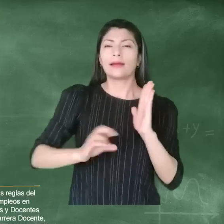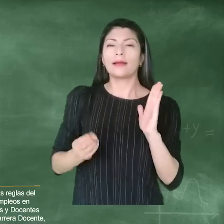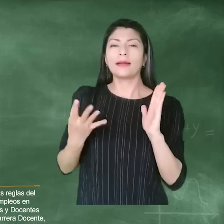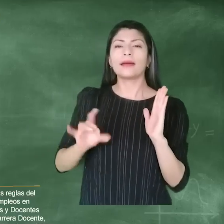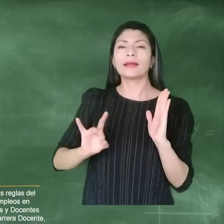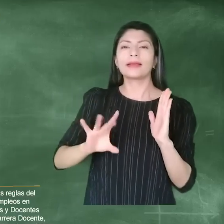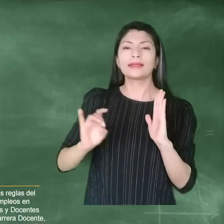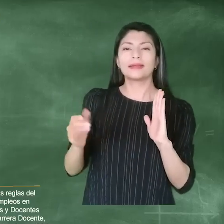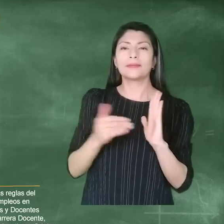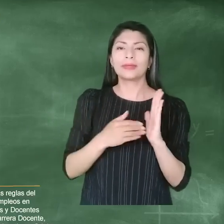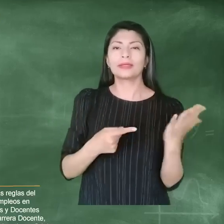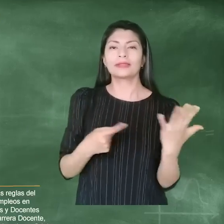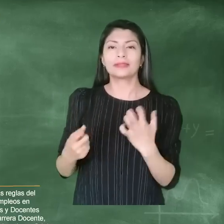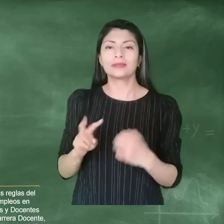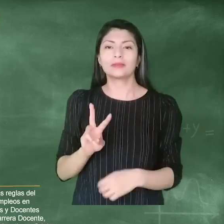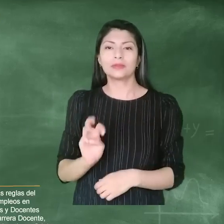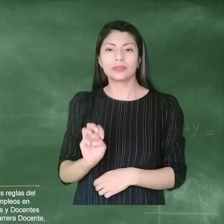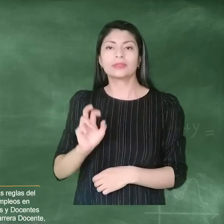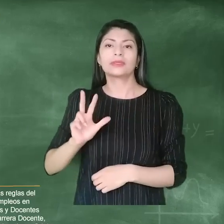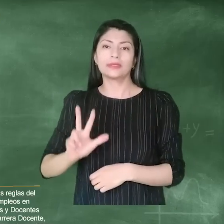la resolución número